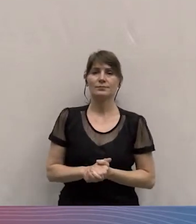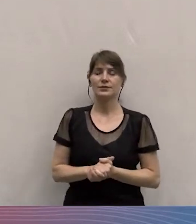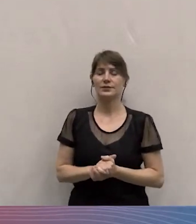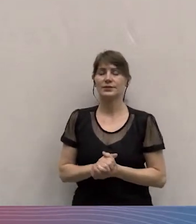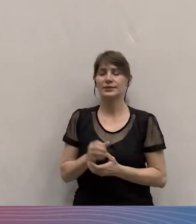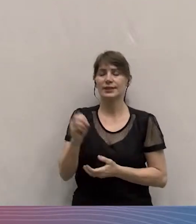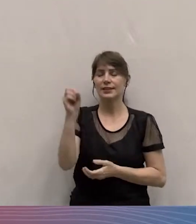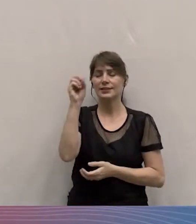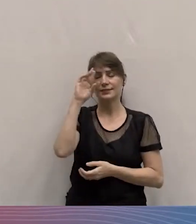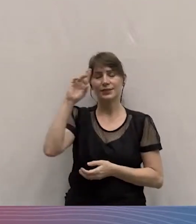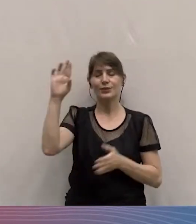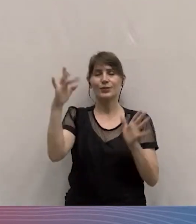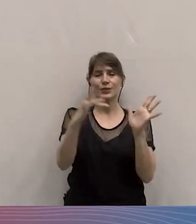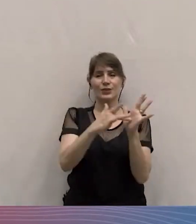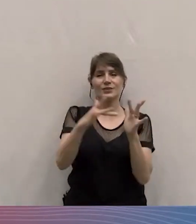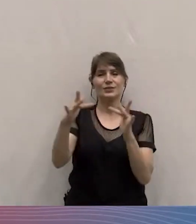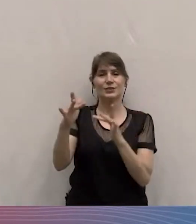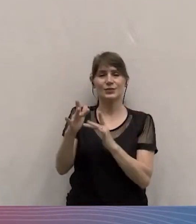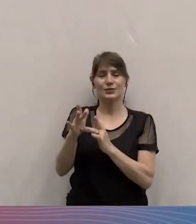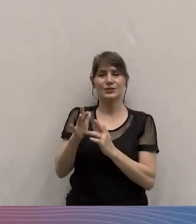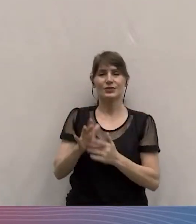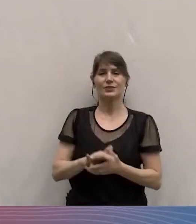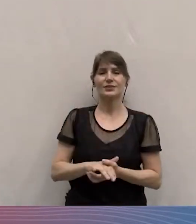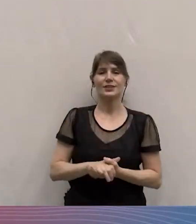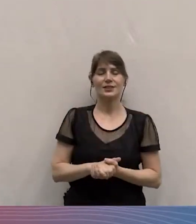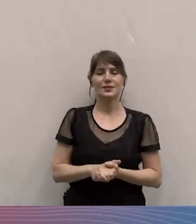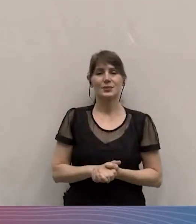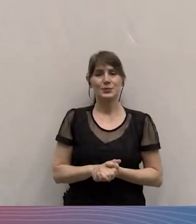Ó Senhor Jesus,